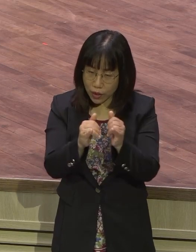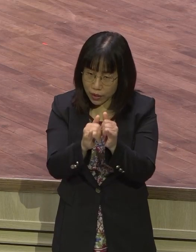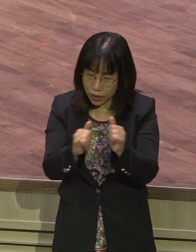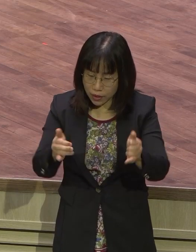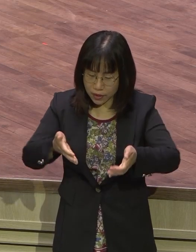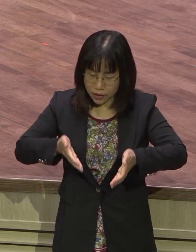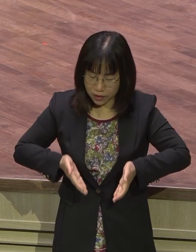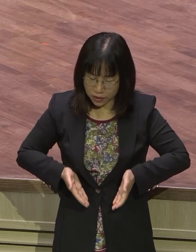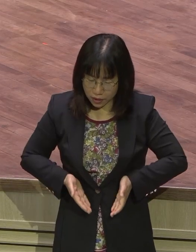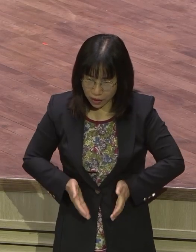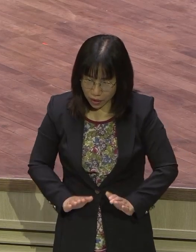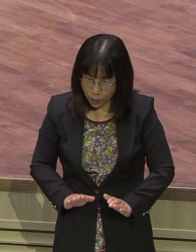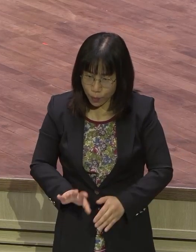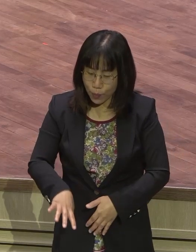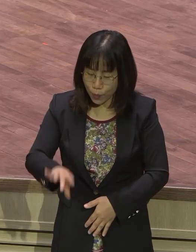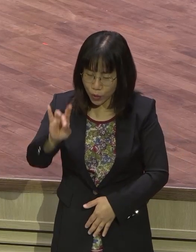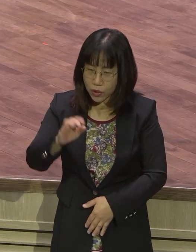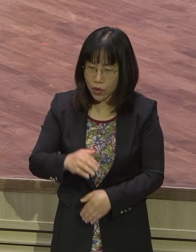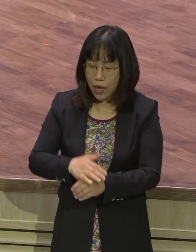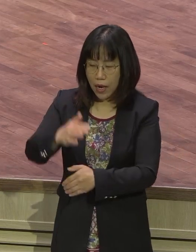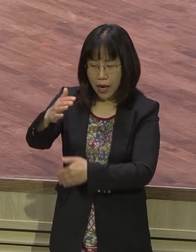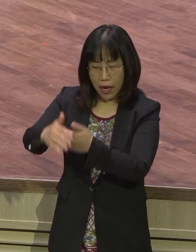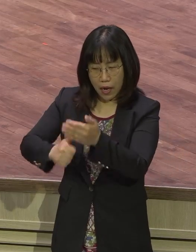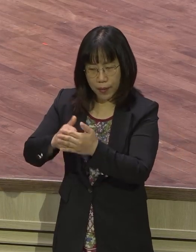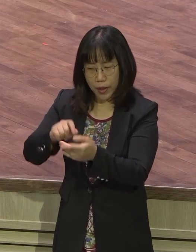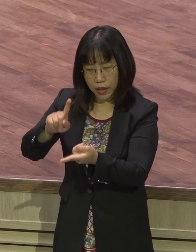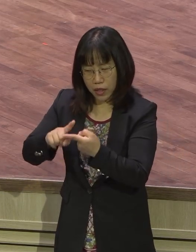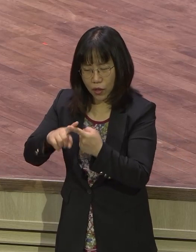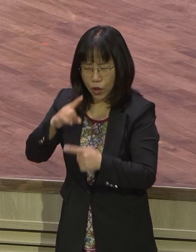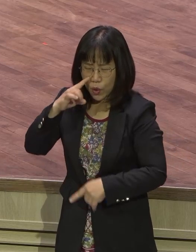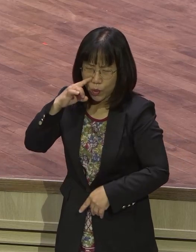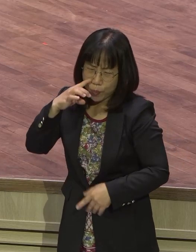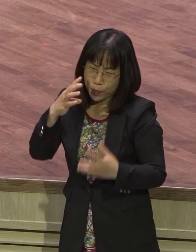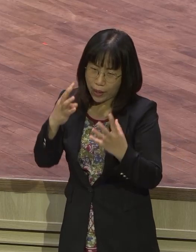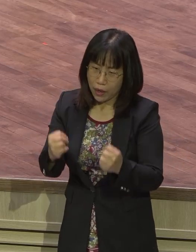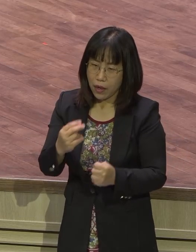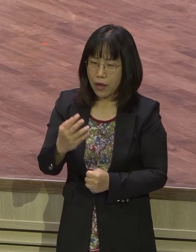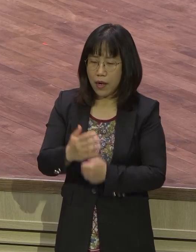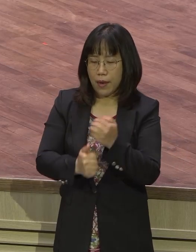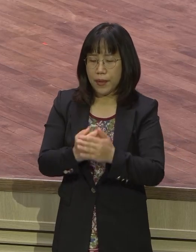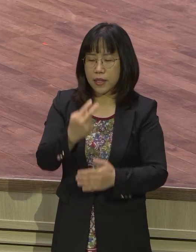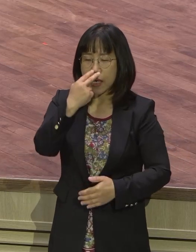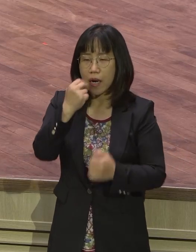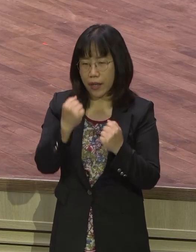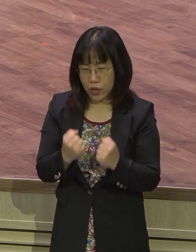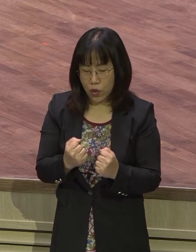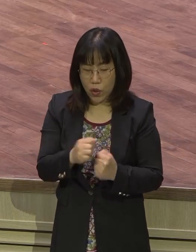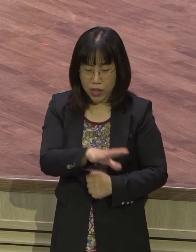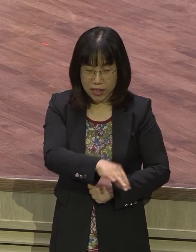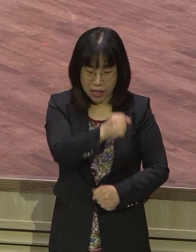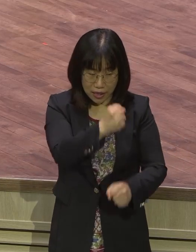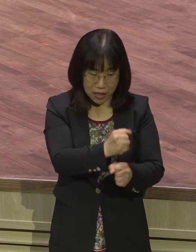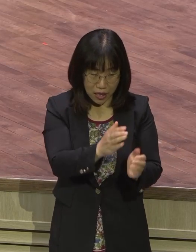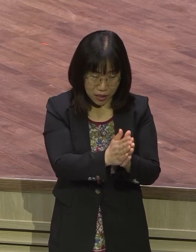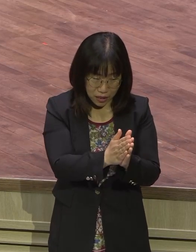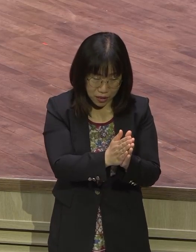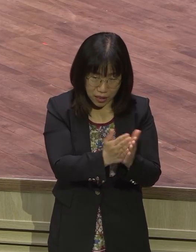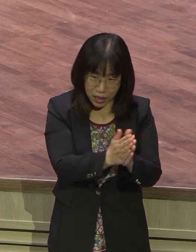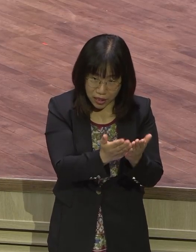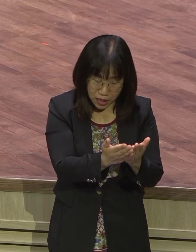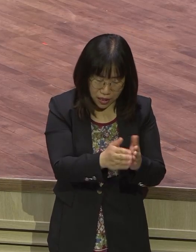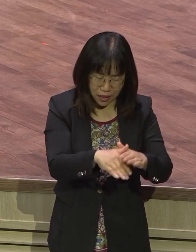하나님에 대해서 말을 많이 하기 때문에 하나님 살아계신다. 장세기는 알고 있어요. 아이들